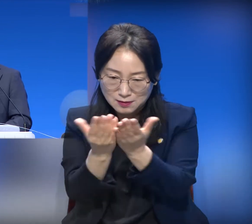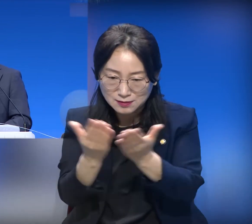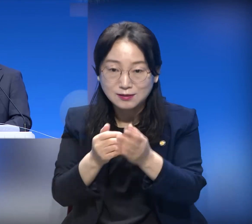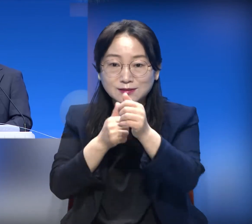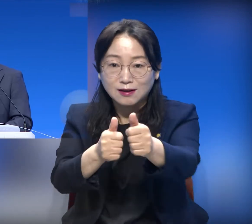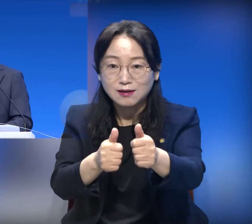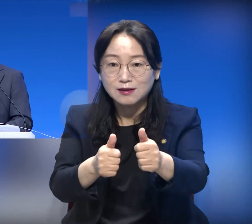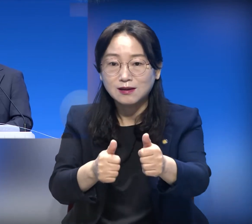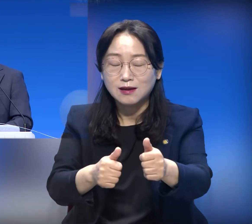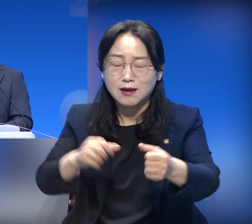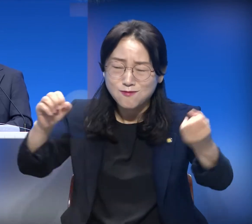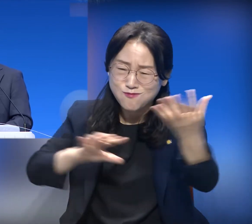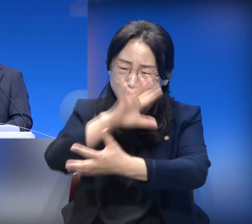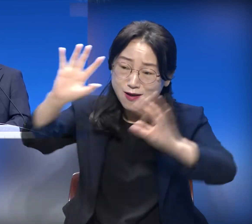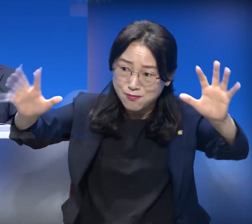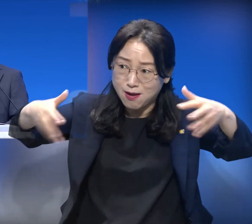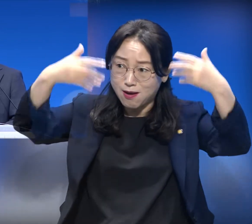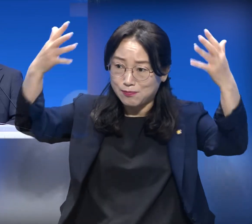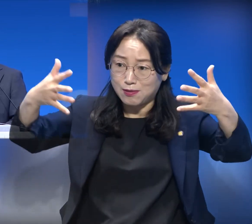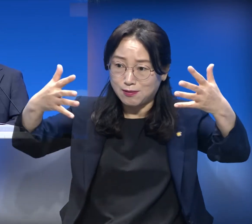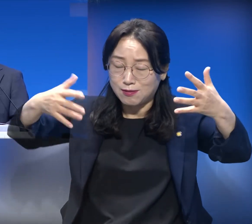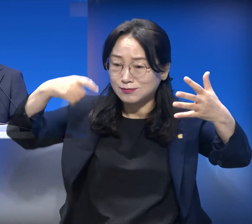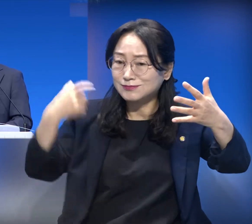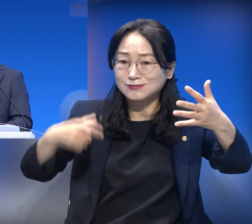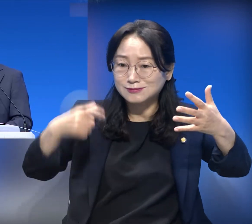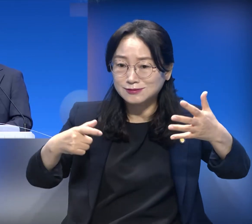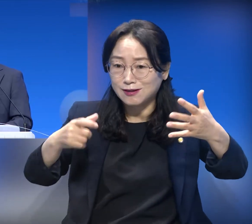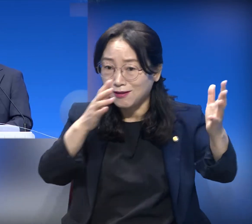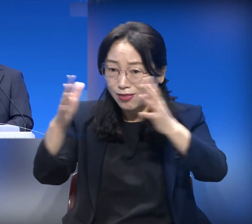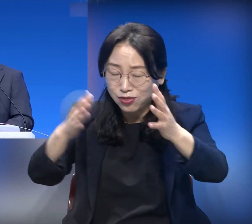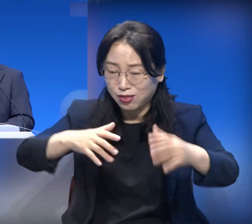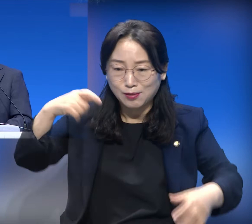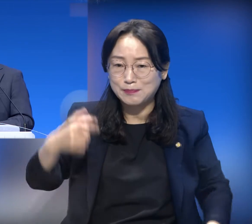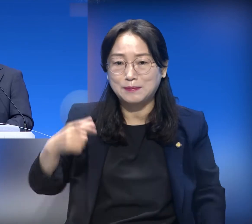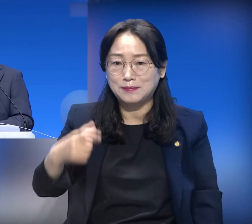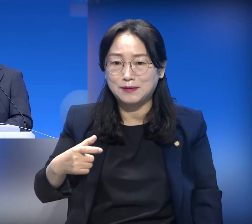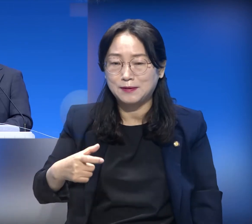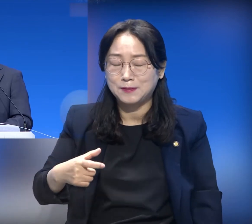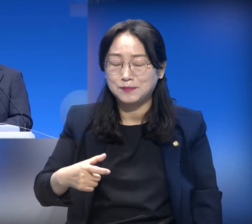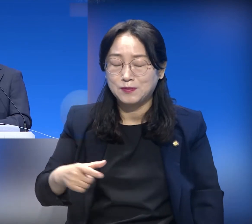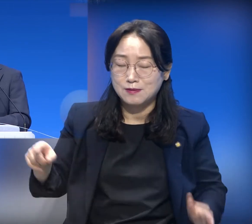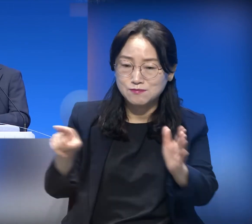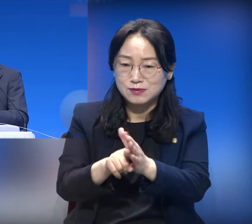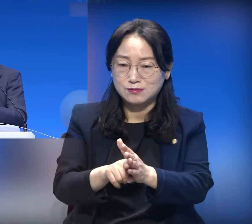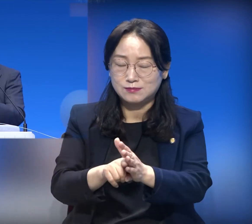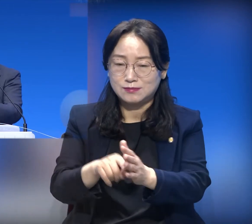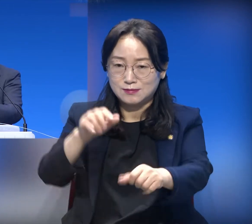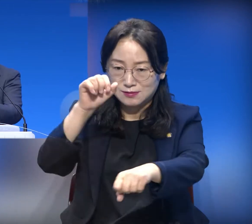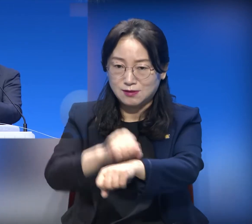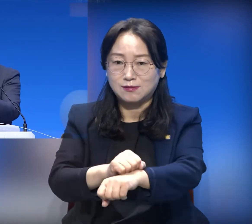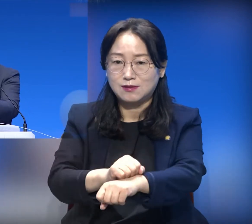바람이 불어와도 쉽게 넘어지지 아니하고 흔들리지 아니하고 굳건히 믿음을 지키며 믿음으로 전진 또